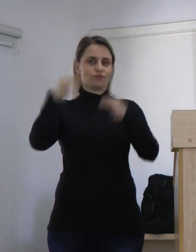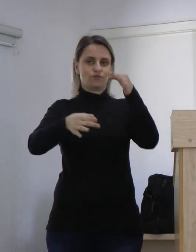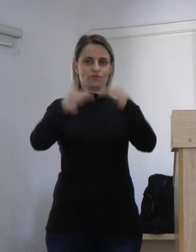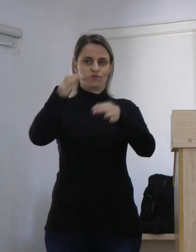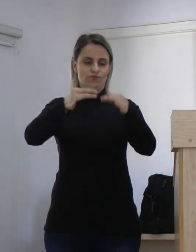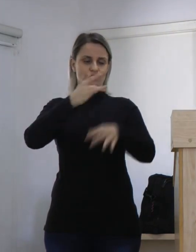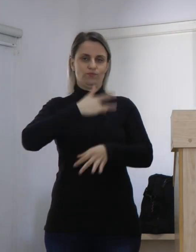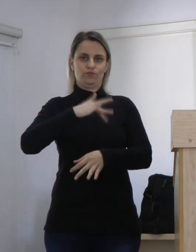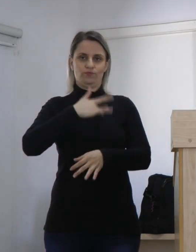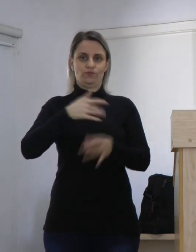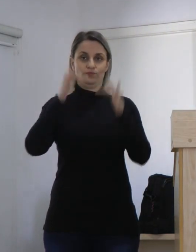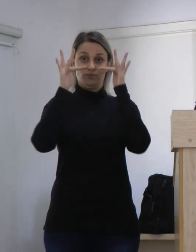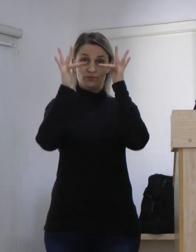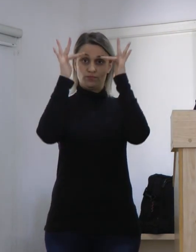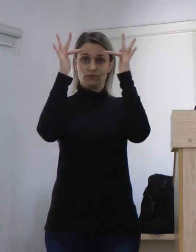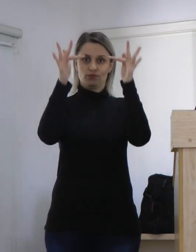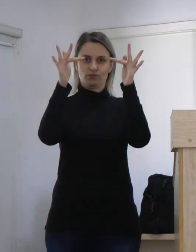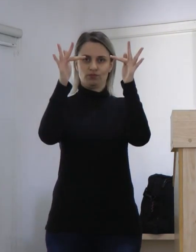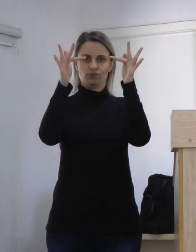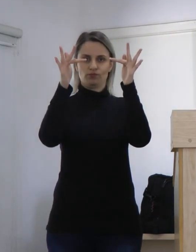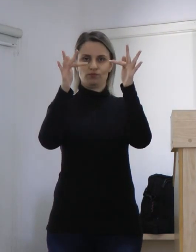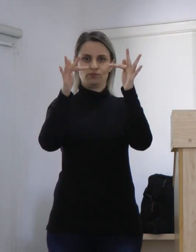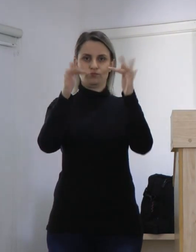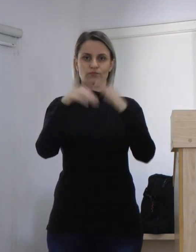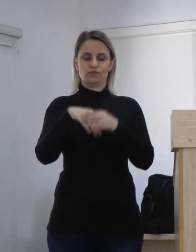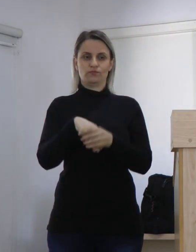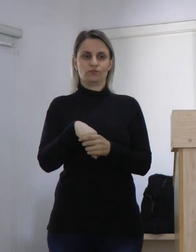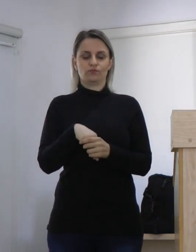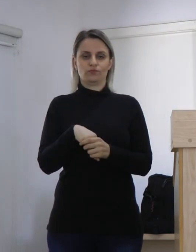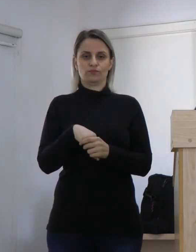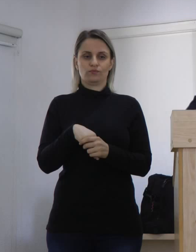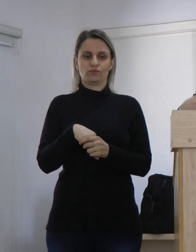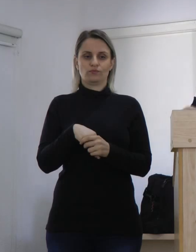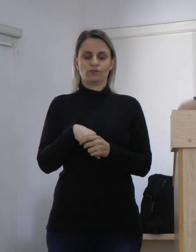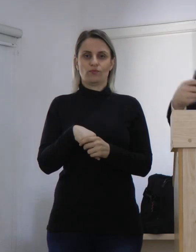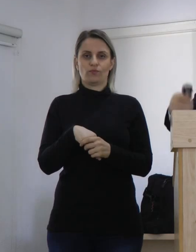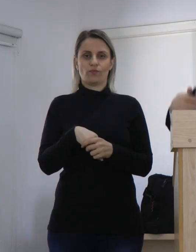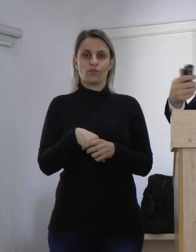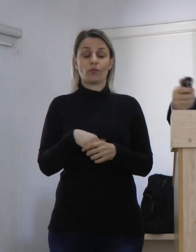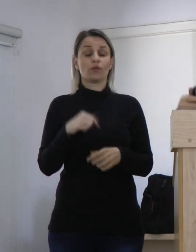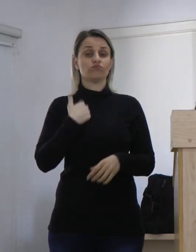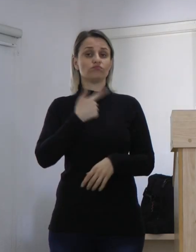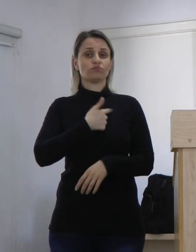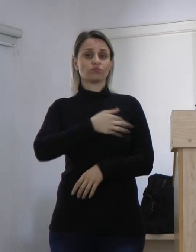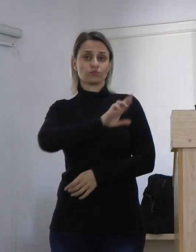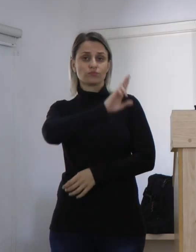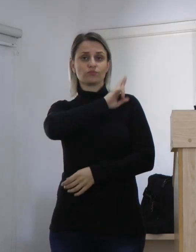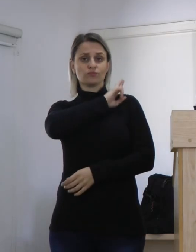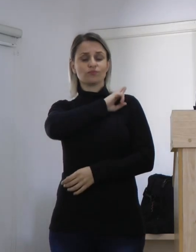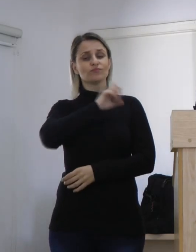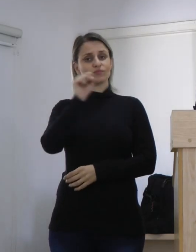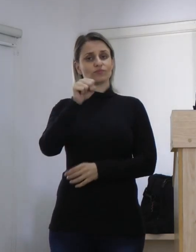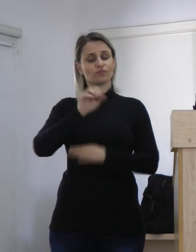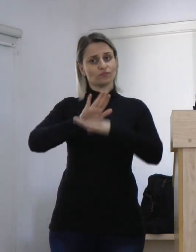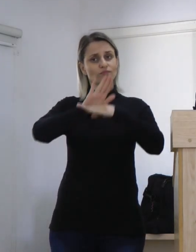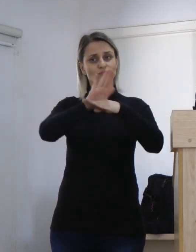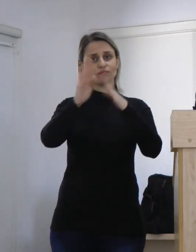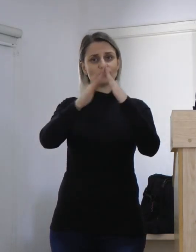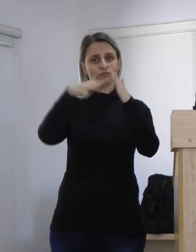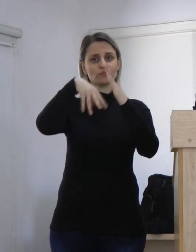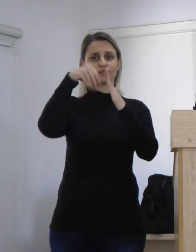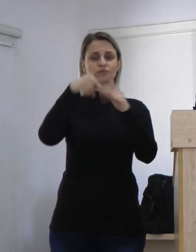misericórdia e a fidelidade. Elogia o óbolo da viúva pobre. Então a gente tem o dever de ajudar as nossas casas espíritas também,